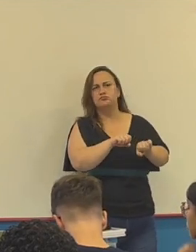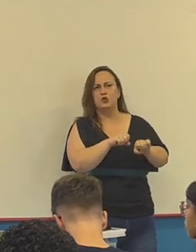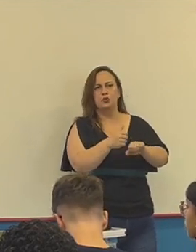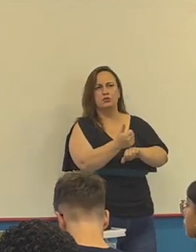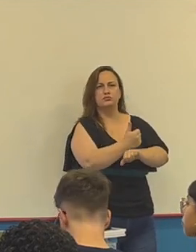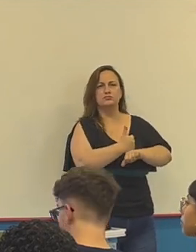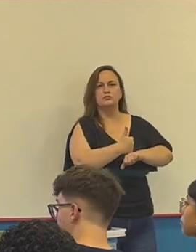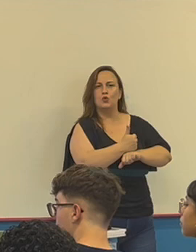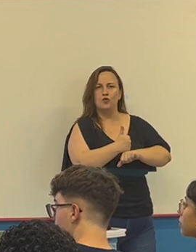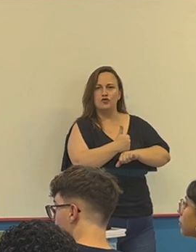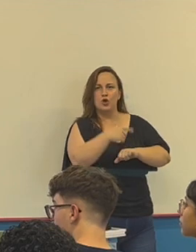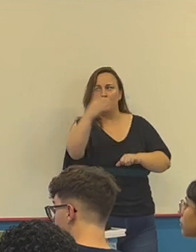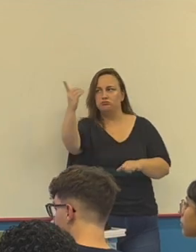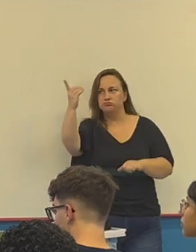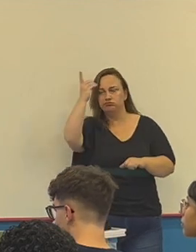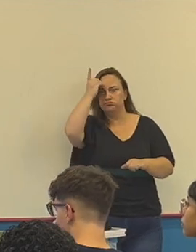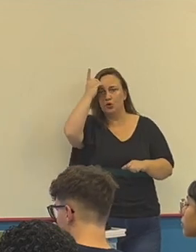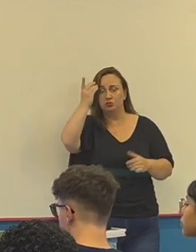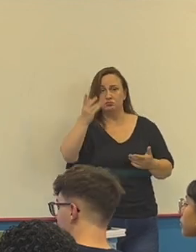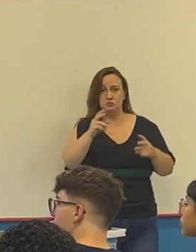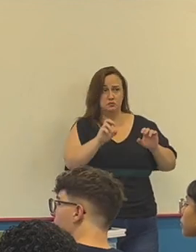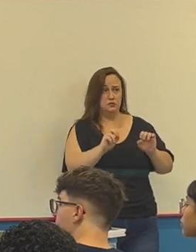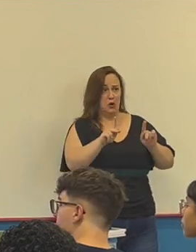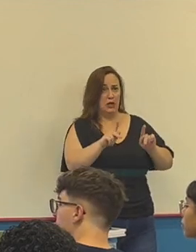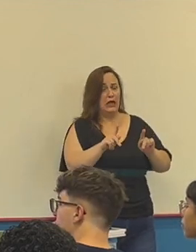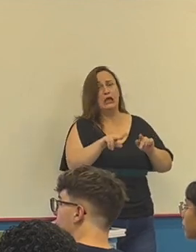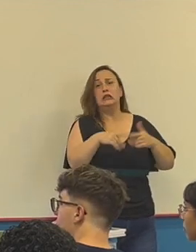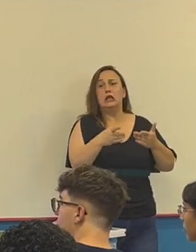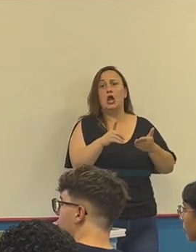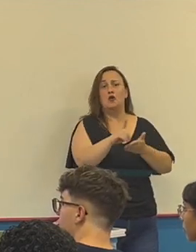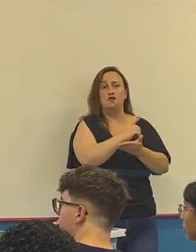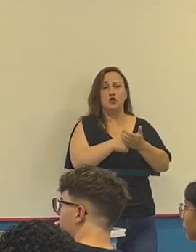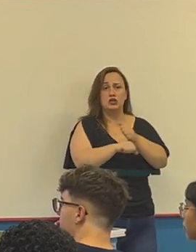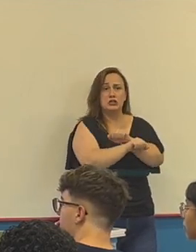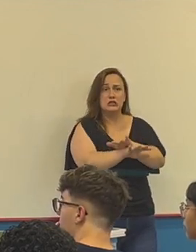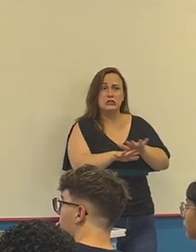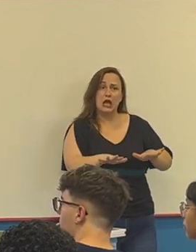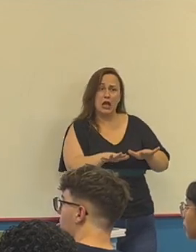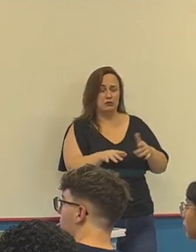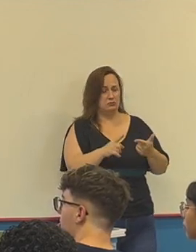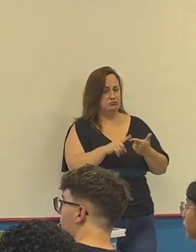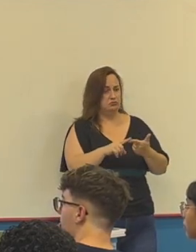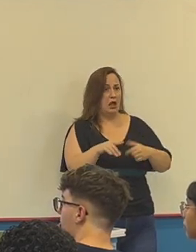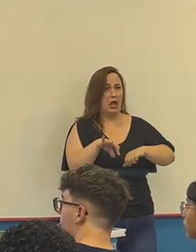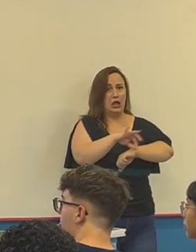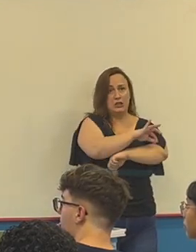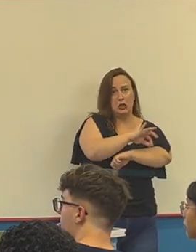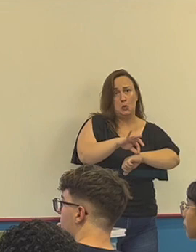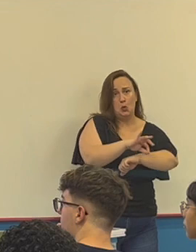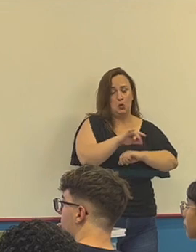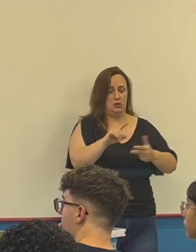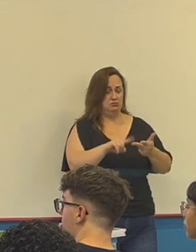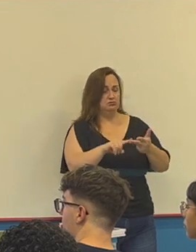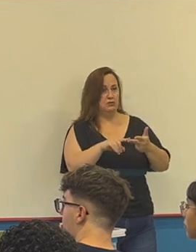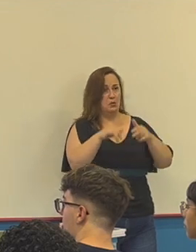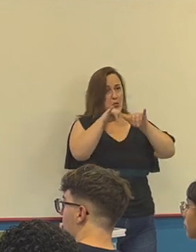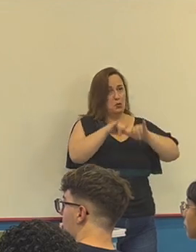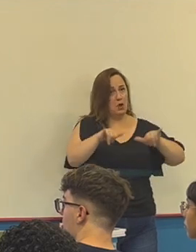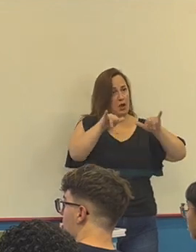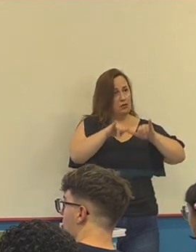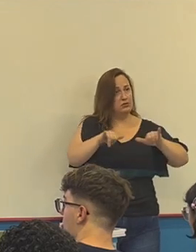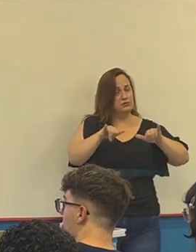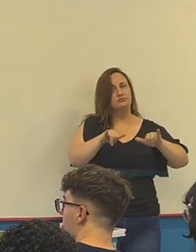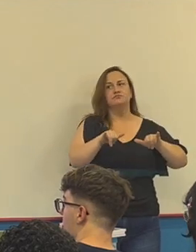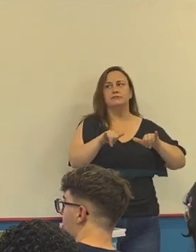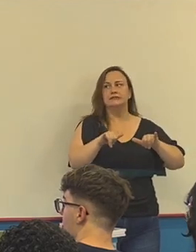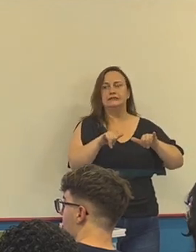ok, então o que eu vou fazer da vida? Vou ser design, vou fazer faculdade de arquitetura ou vou fazer propaganda? Vamos para arquitetura. Então, fiz